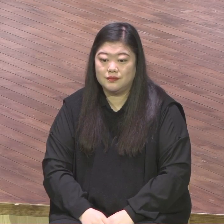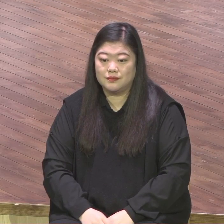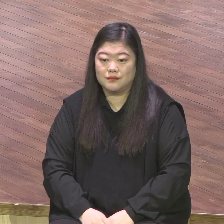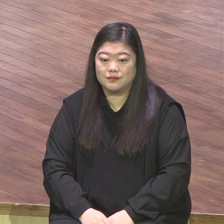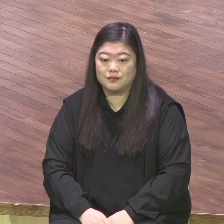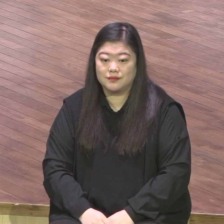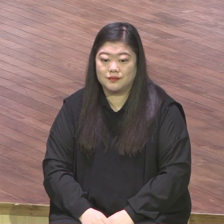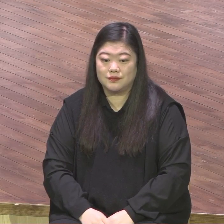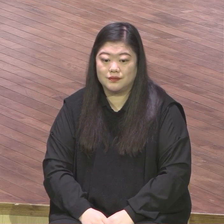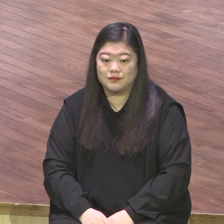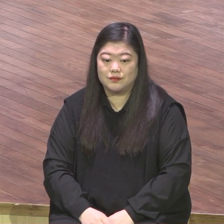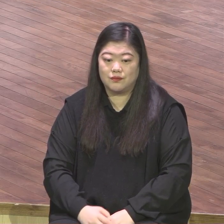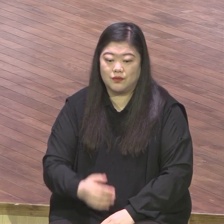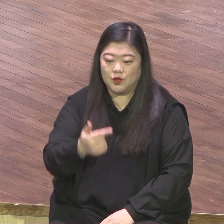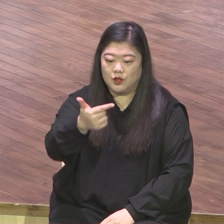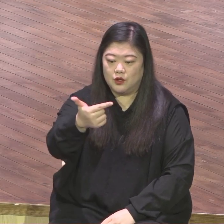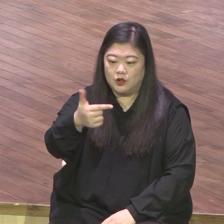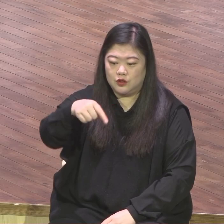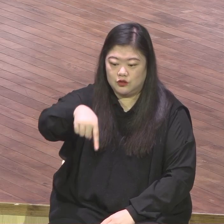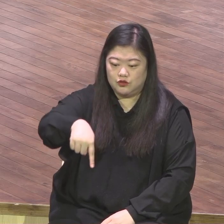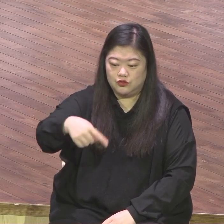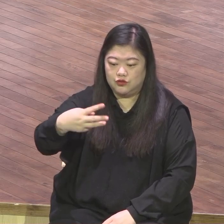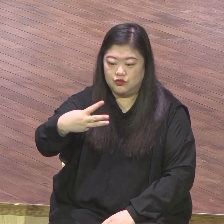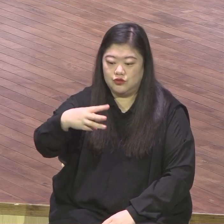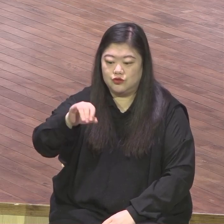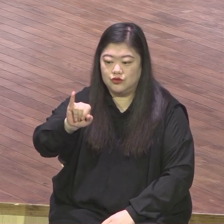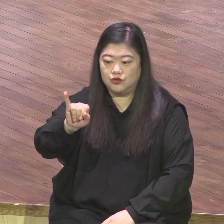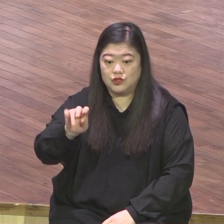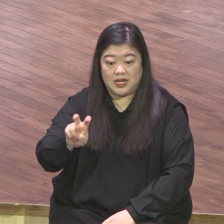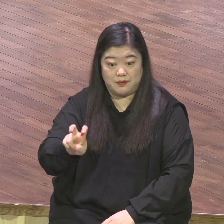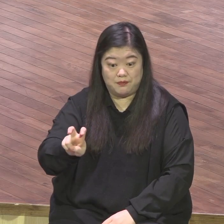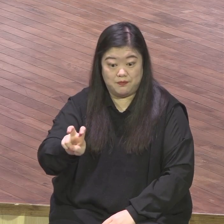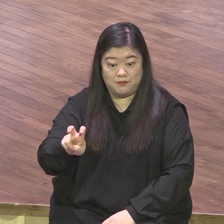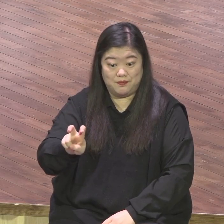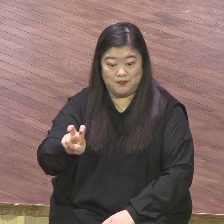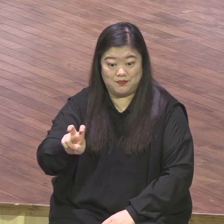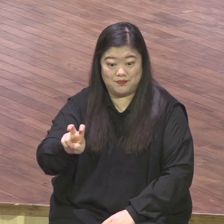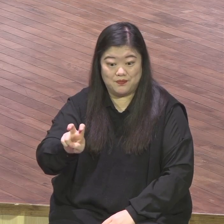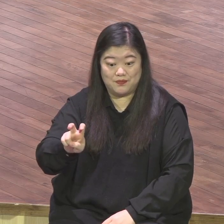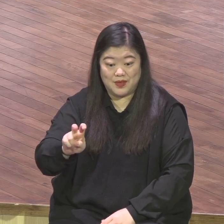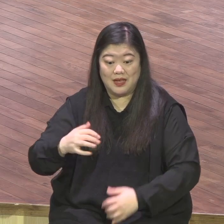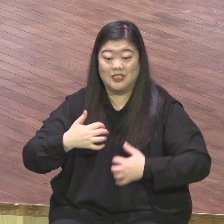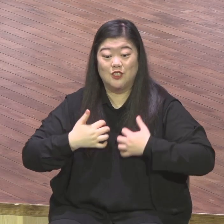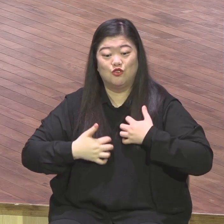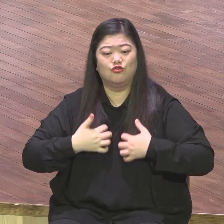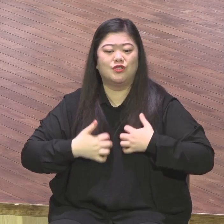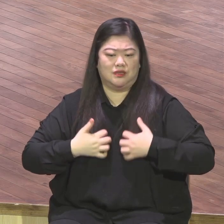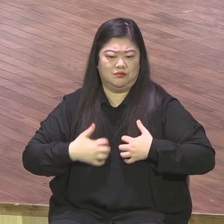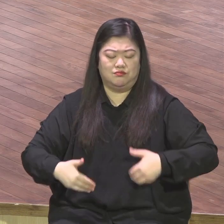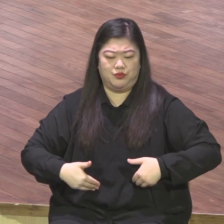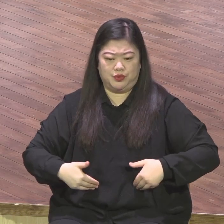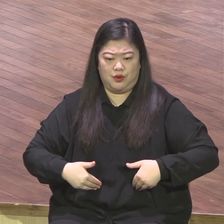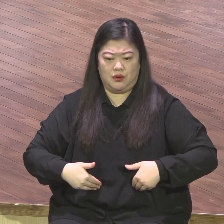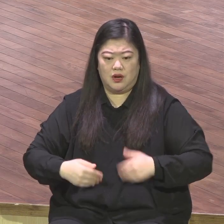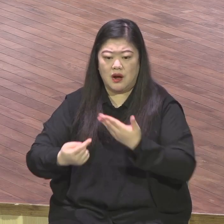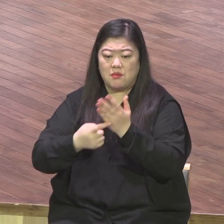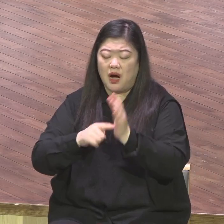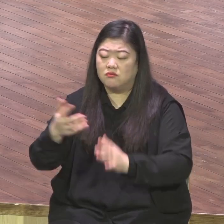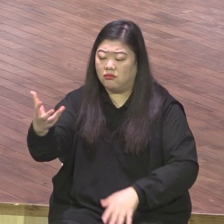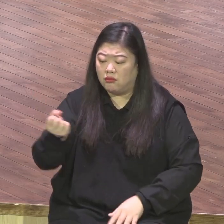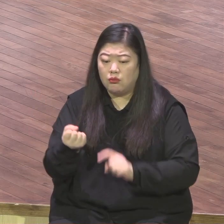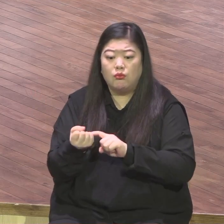참된 누림의 삶도요 그리스도 예수의 마음을 품어야 돼요. 그리스도 예수의 마음, 우리가 지금 언약적 도전하고